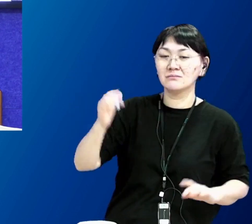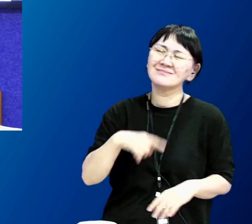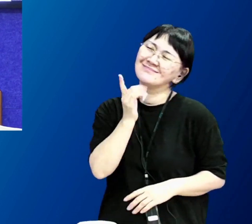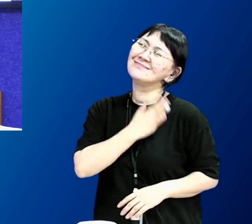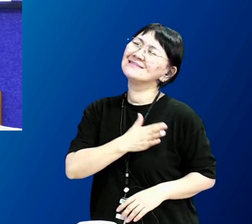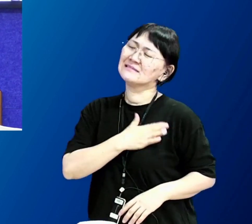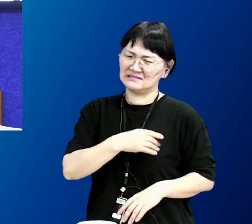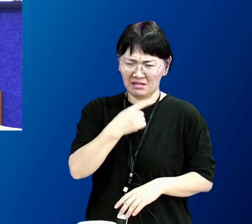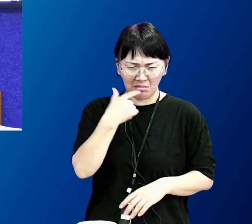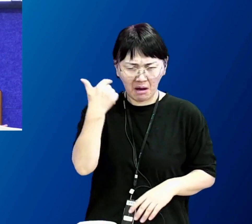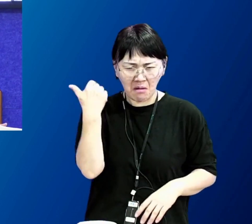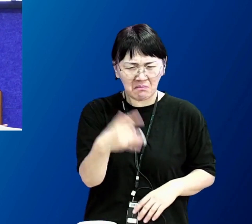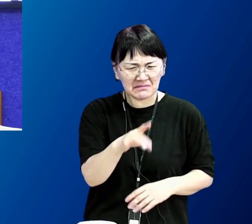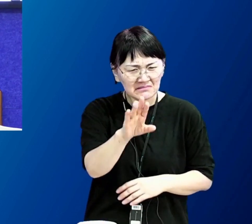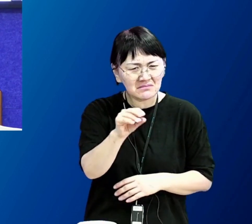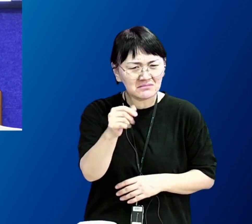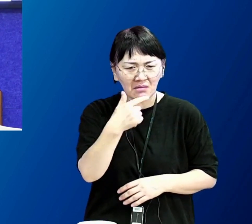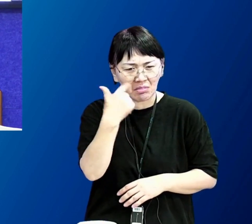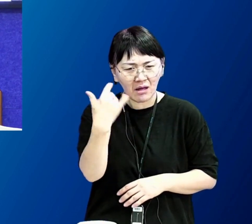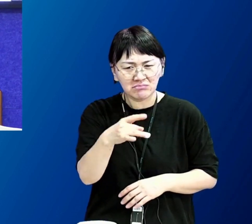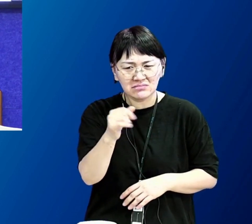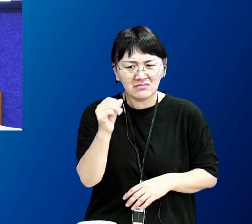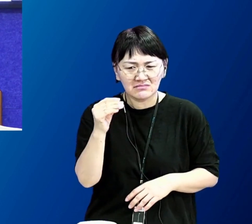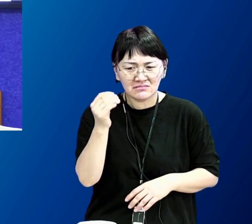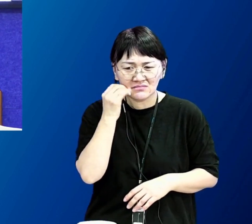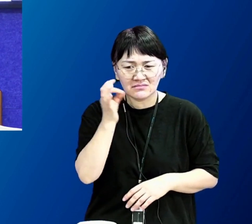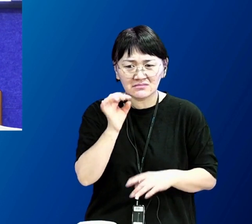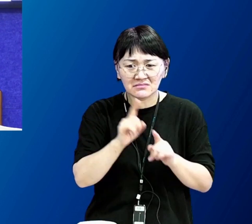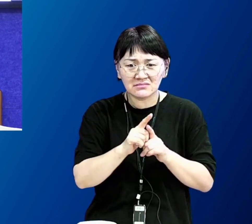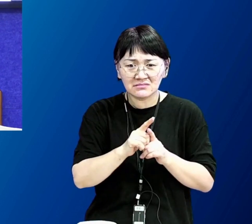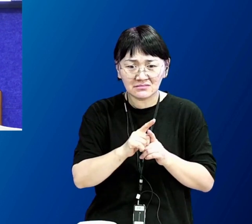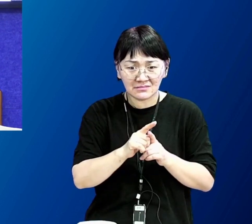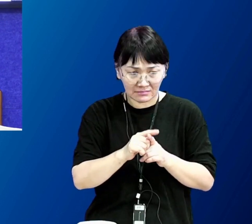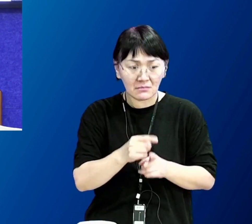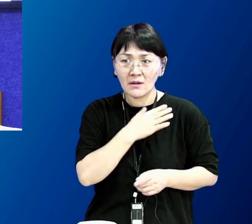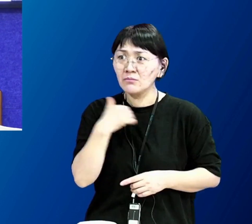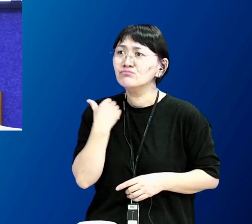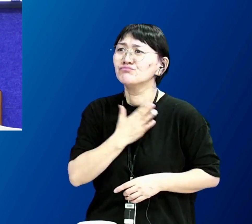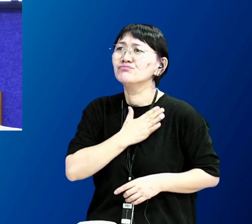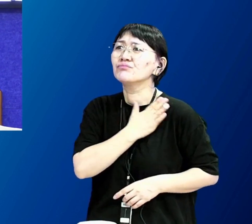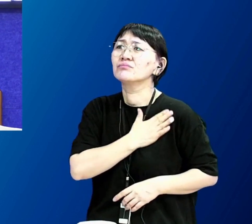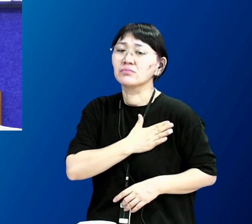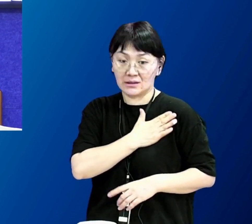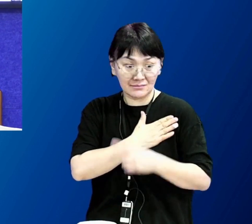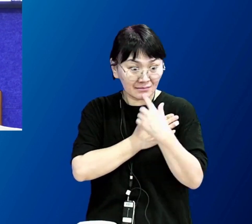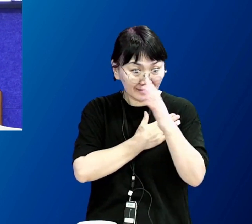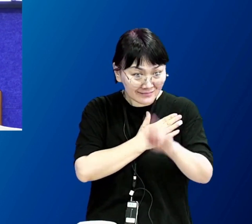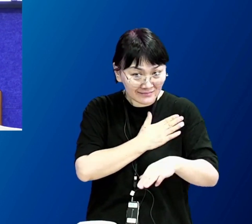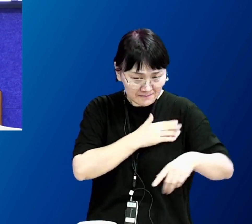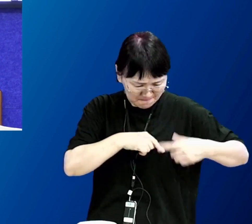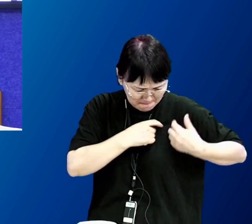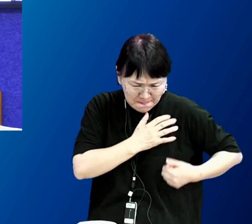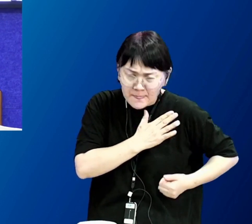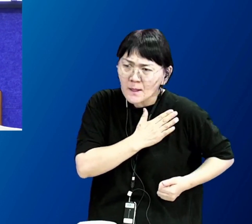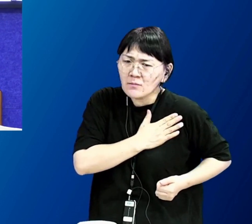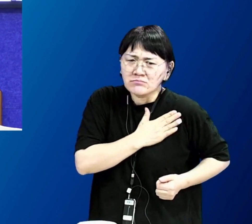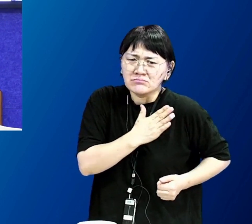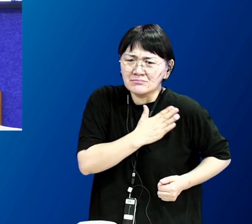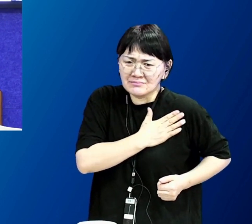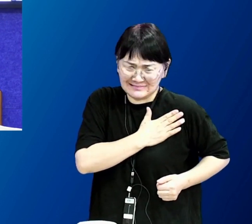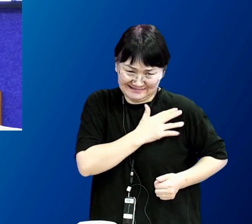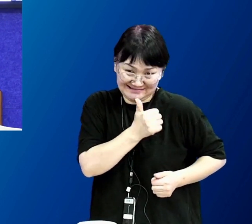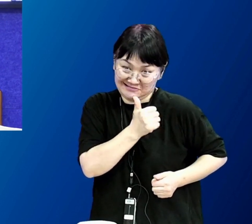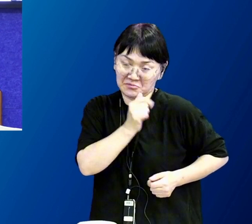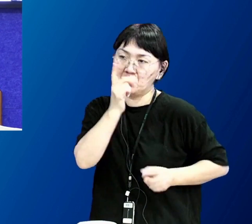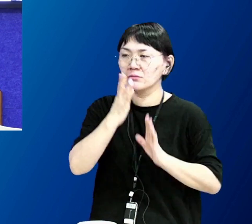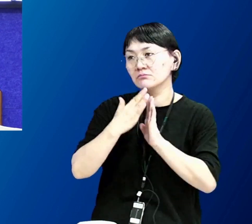надад хэлж чадна вэ? Эзний хайрладаг чуулганд зүрх сэтгэл маань хөндий